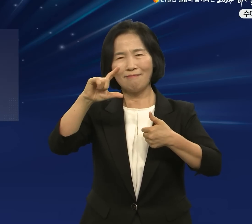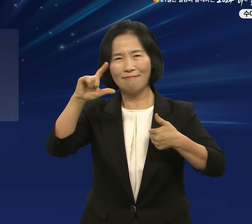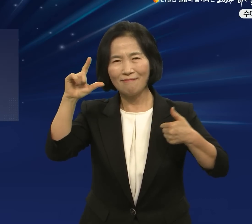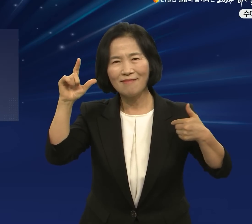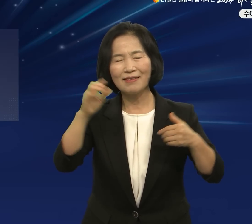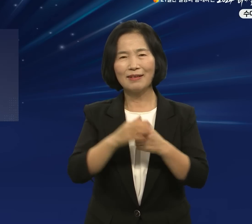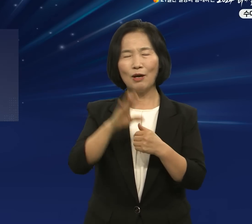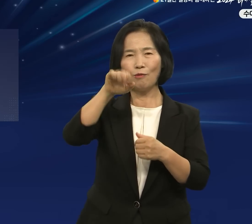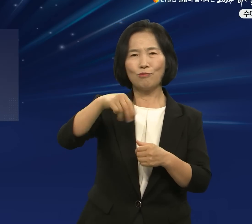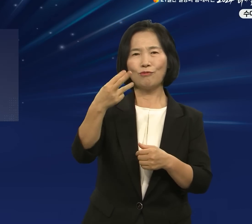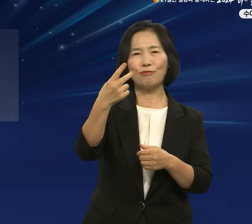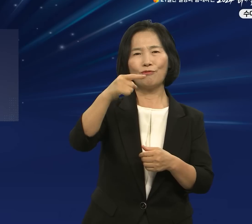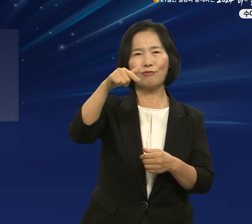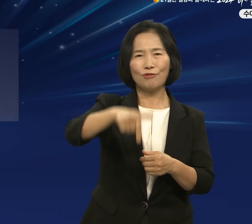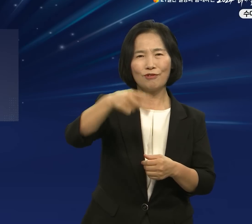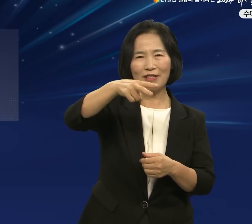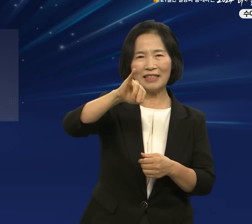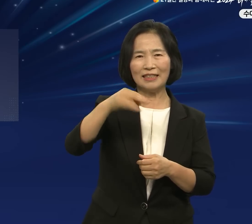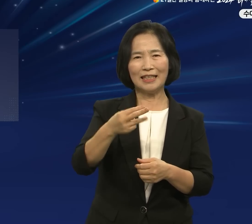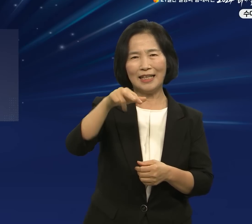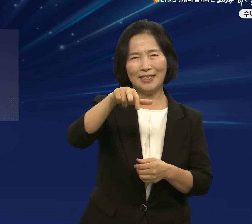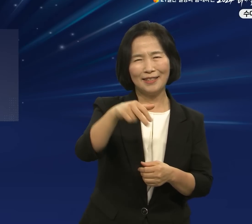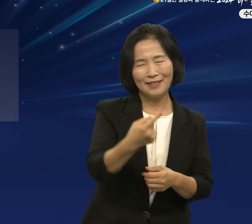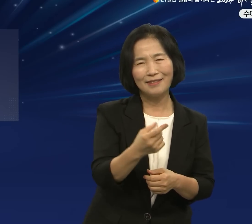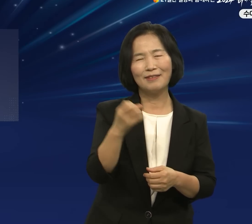브룩 실즈, 잉그리드 버그만,